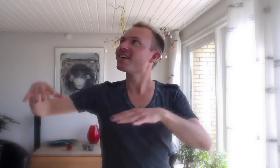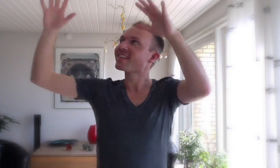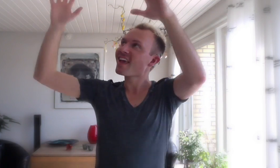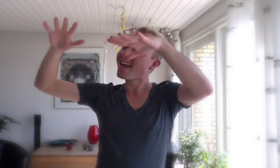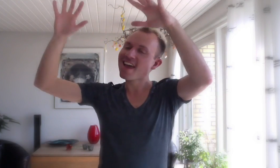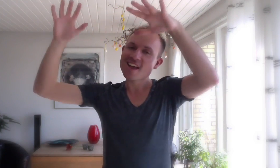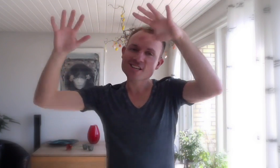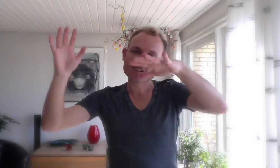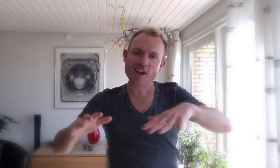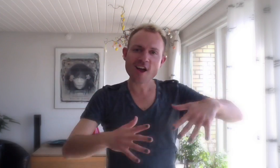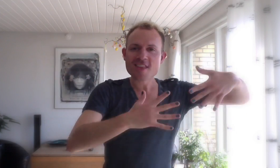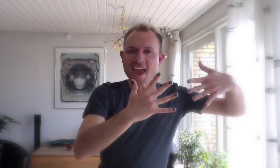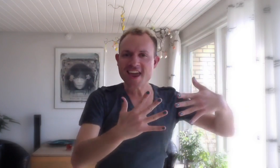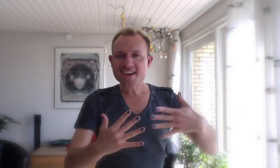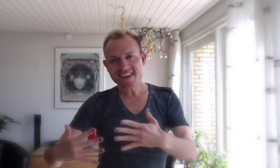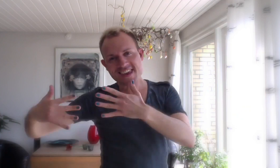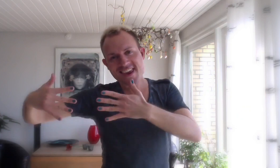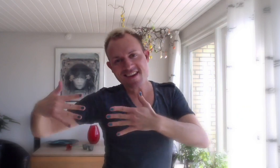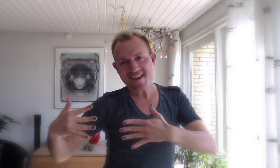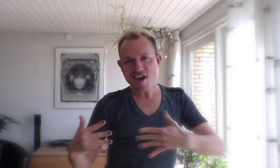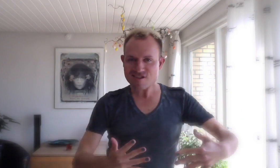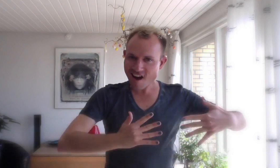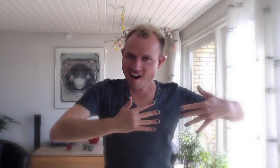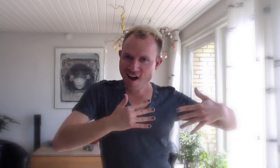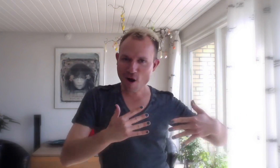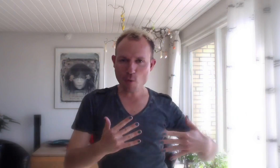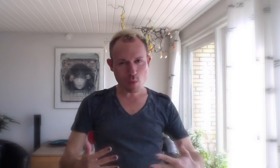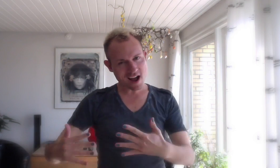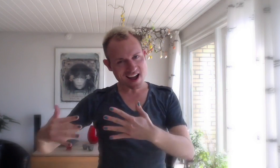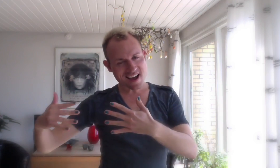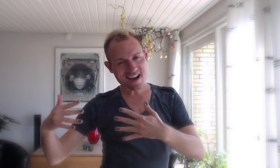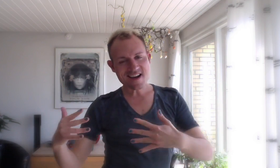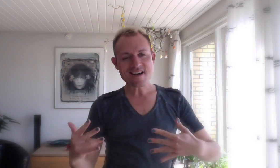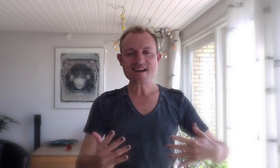dancing in the rain